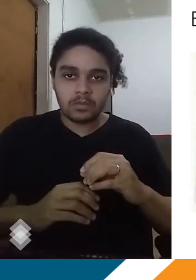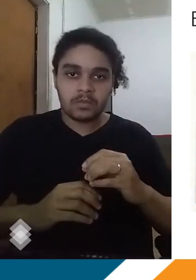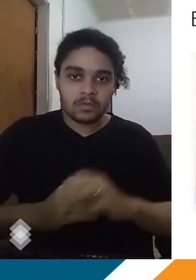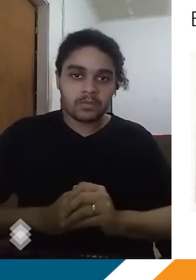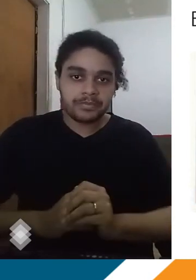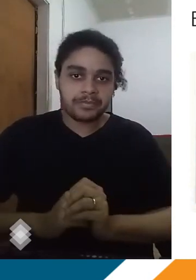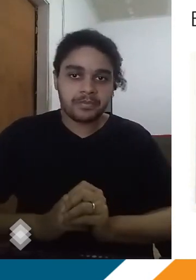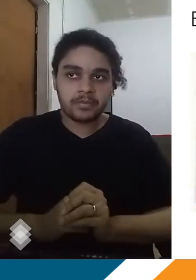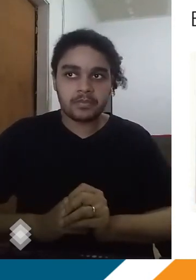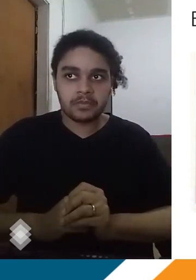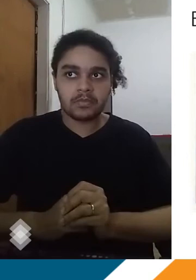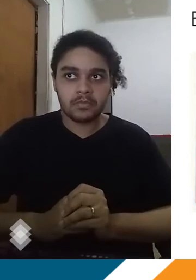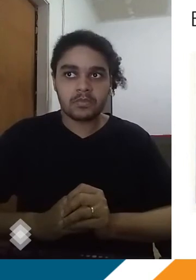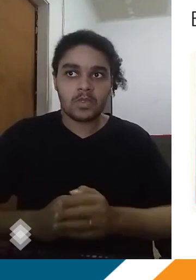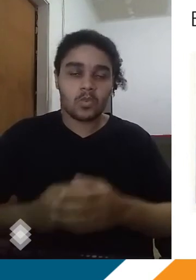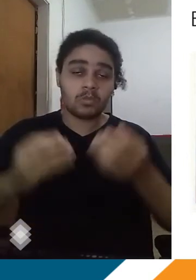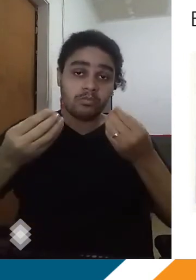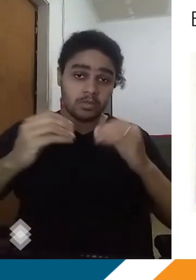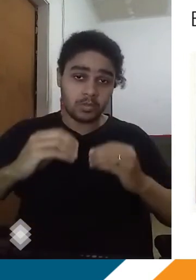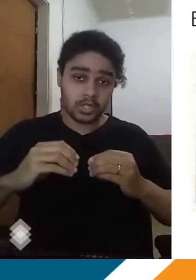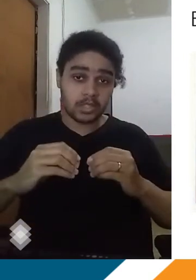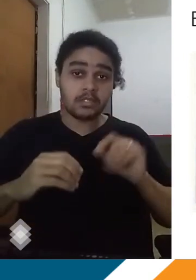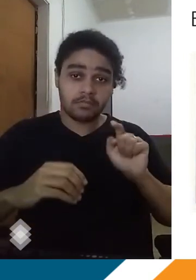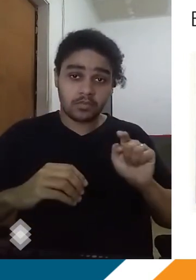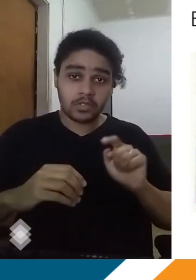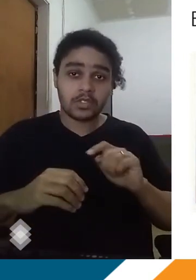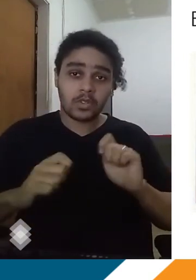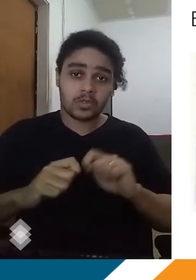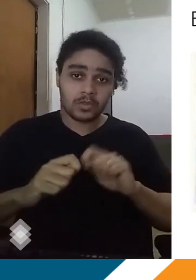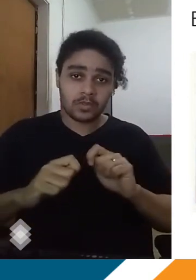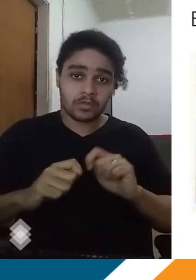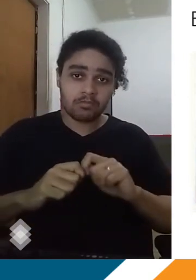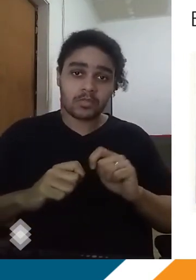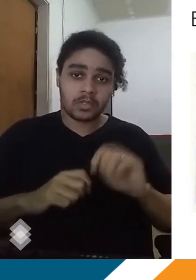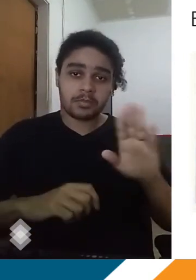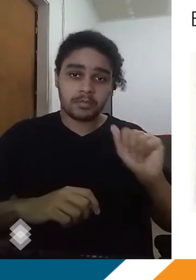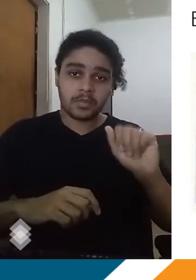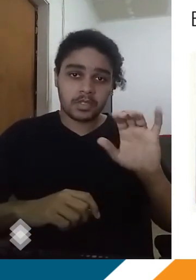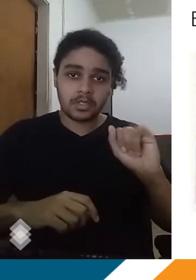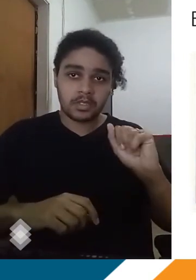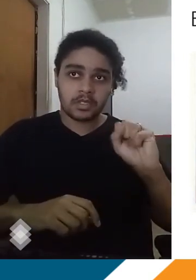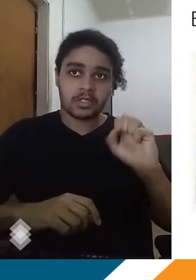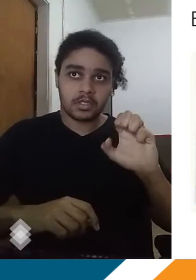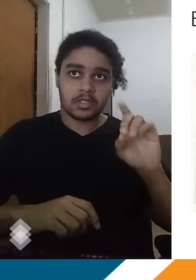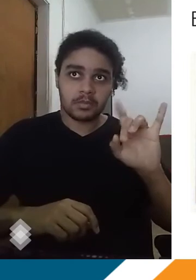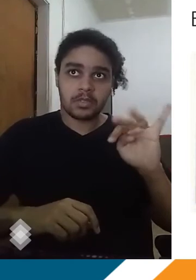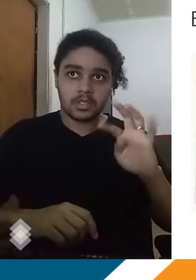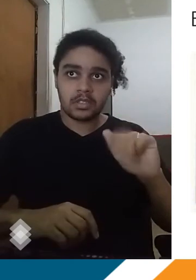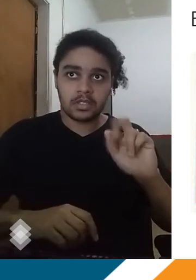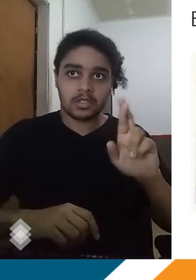sedimentos oriundos dos escudos cristalinos, que vão se depositar, né, aí e vão formar essas